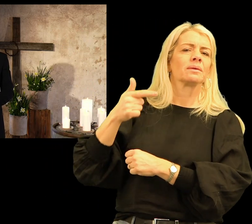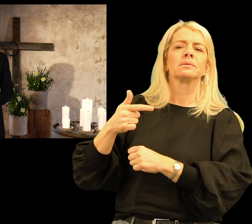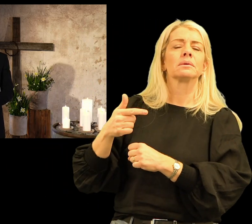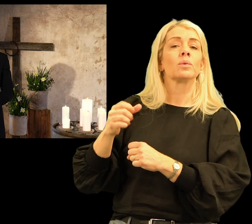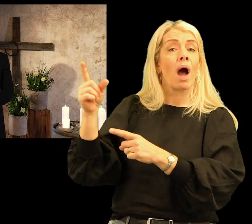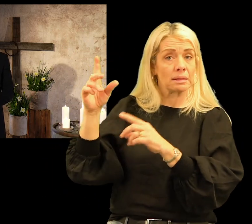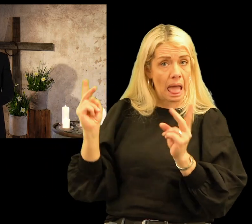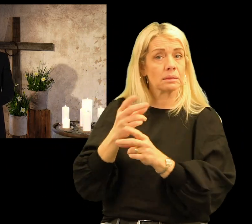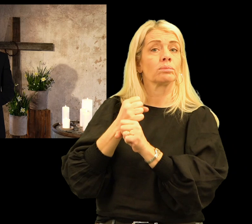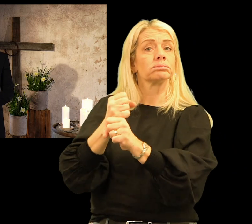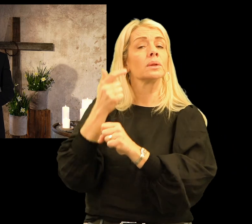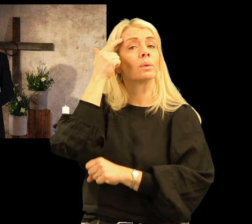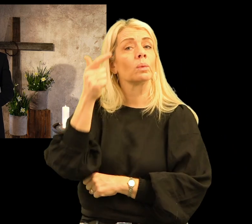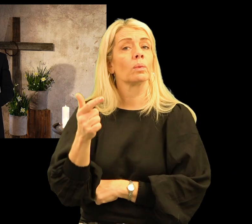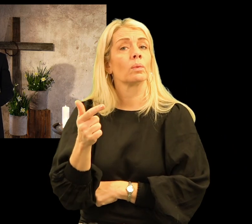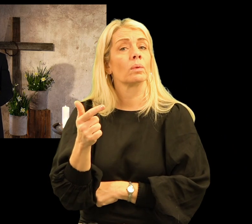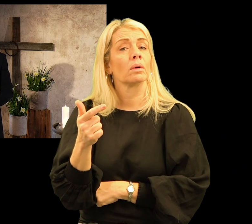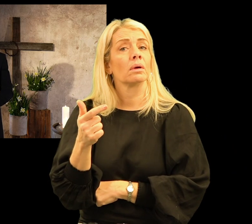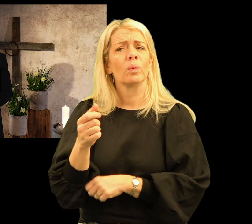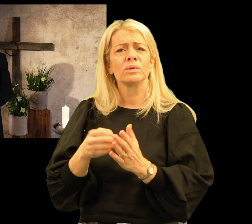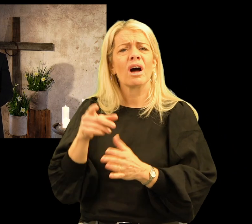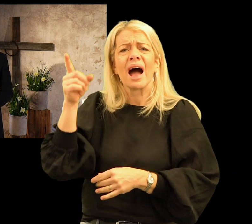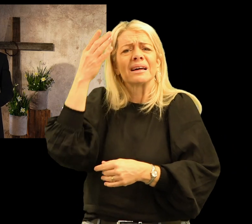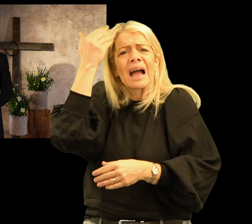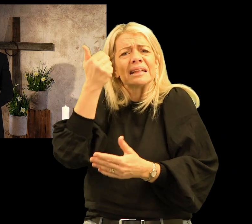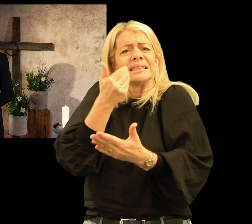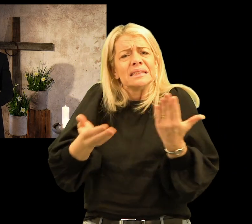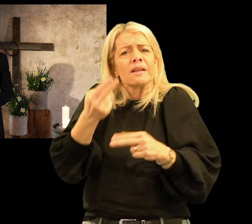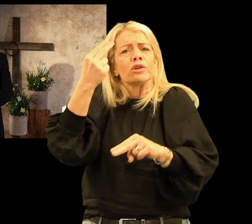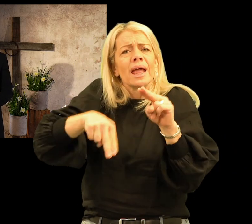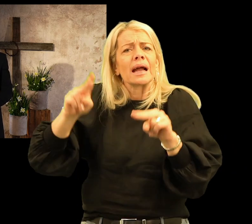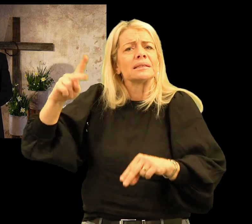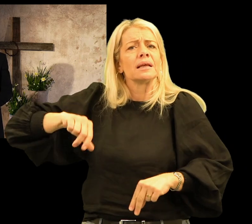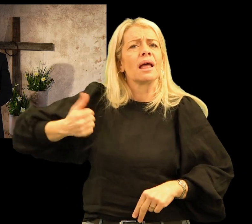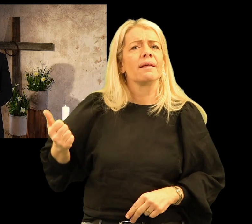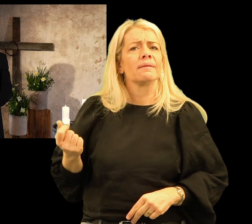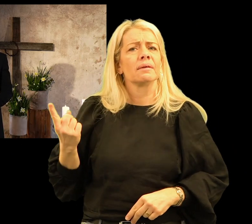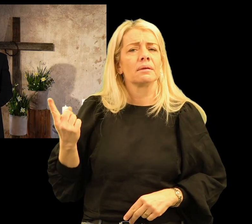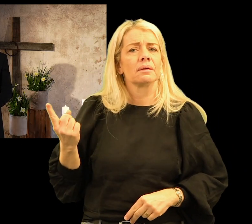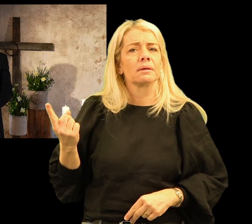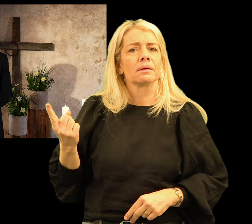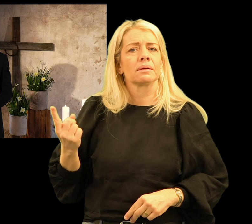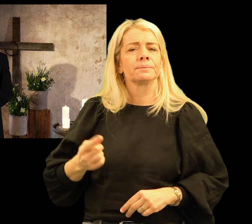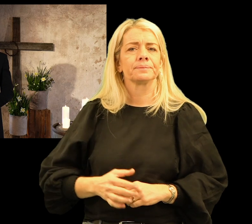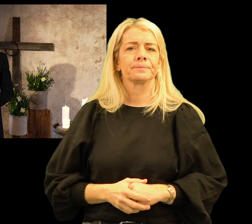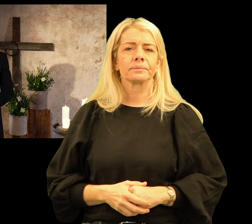han trogen. För han kan inte förneka sig själv.